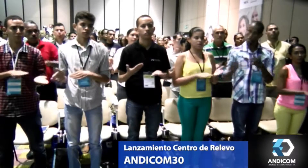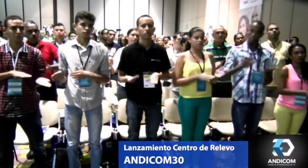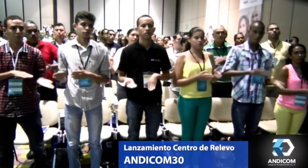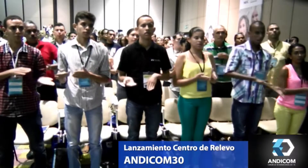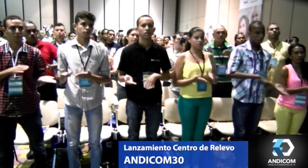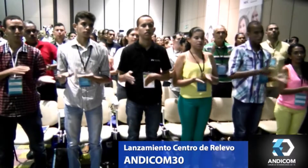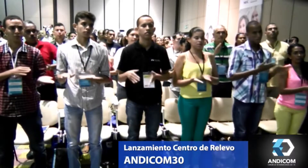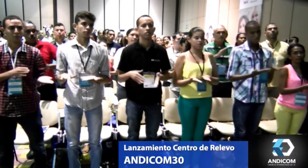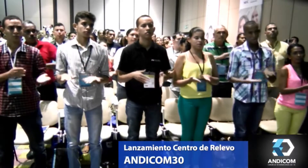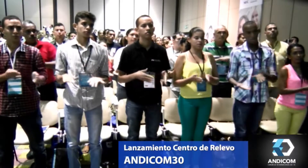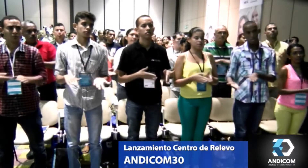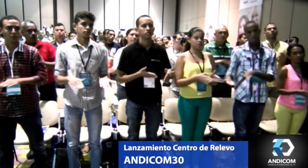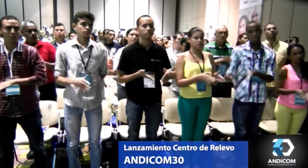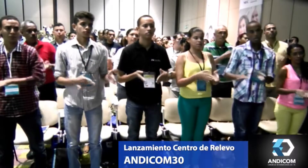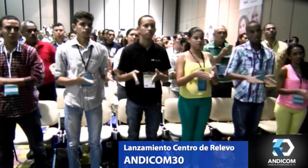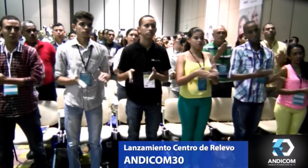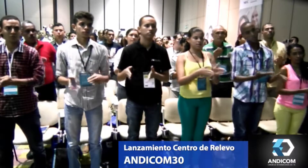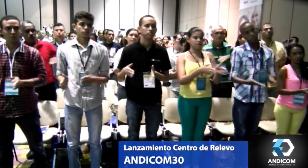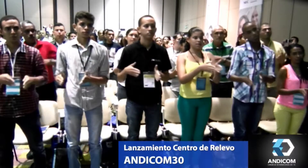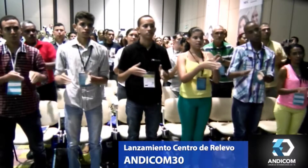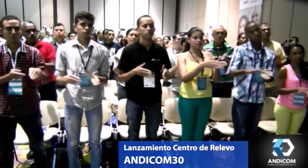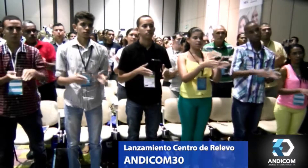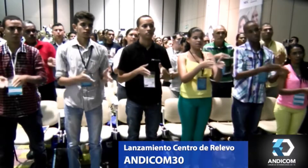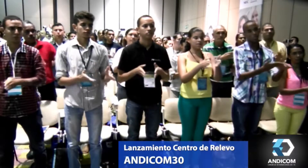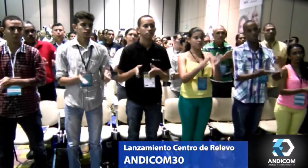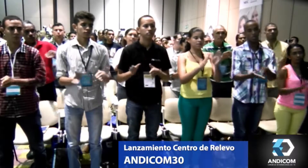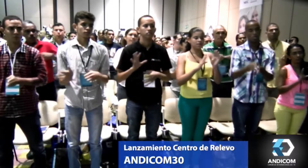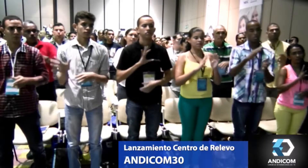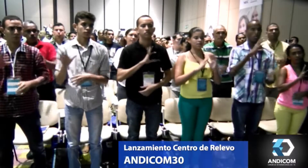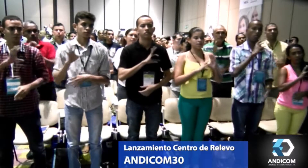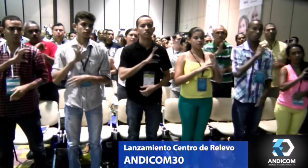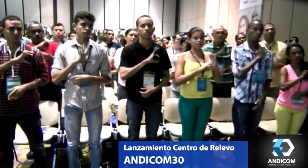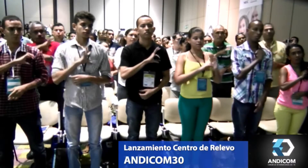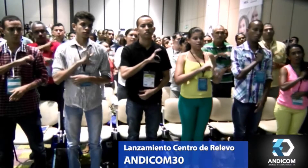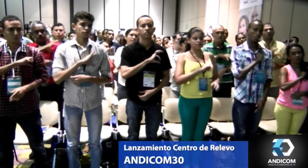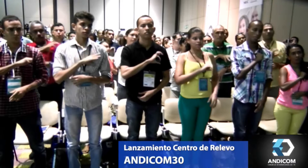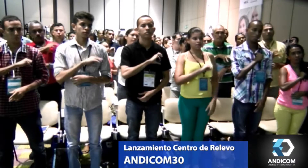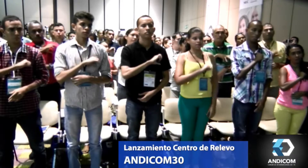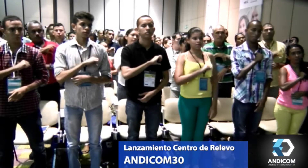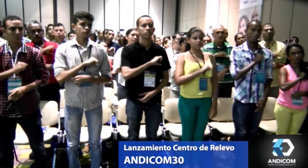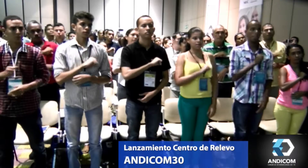Gloria.